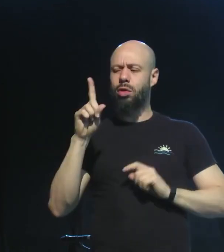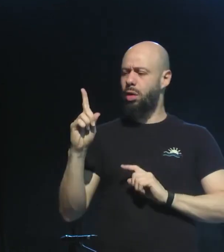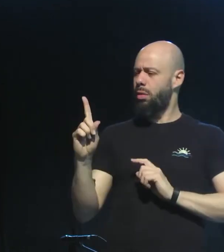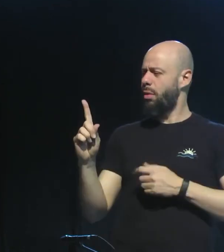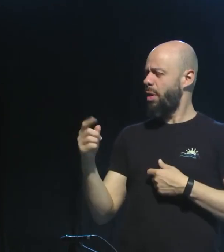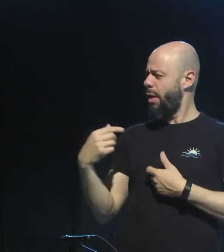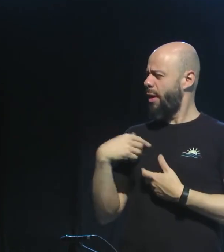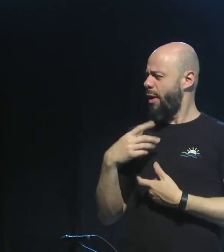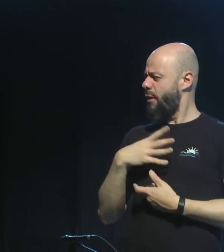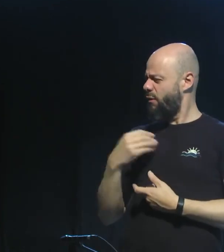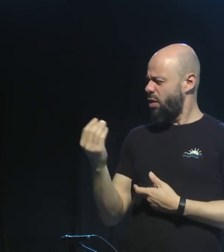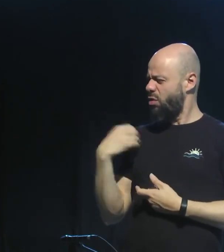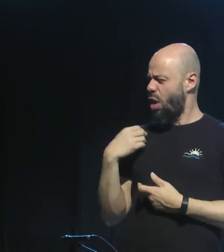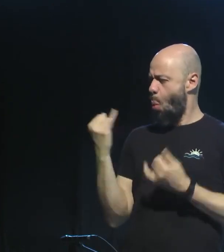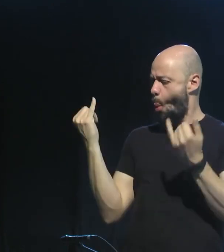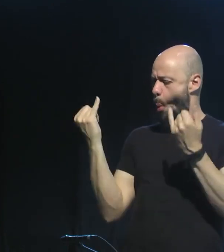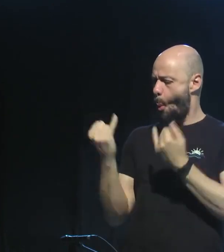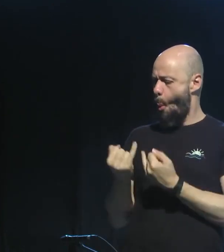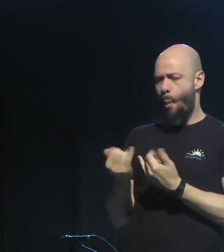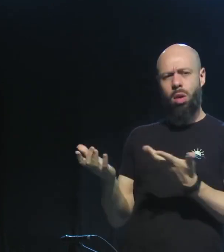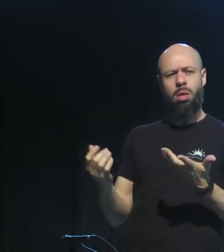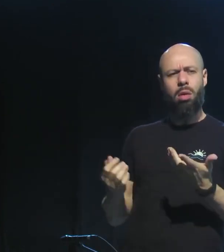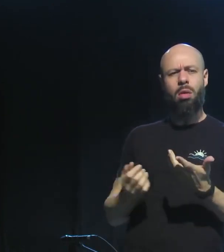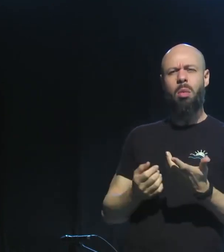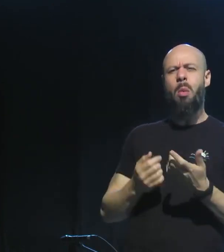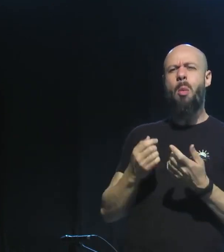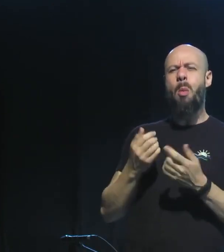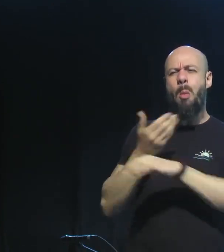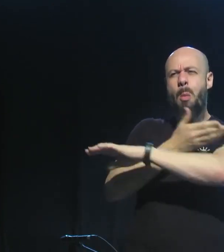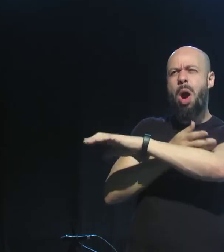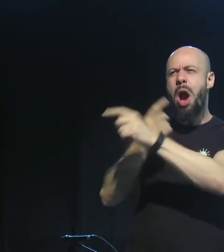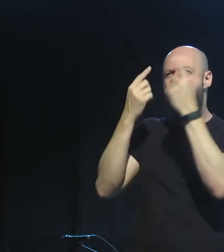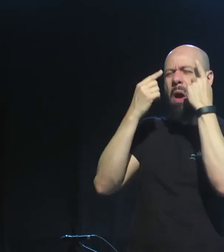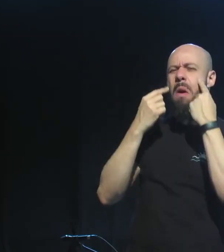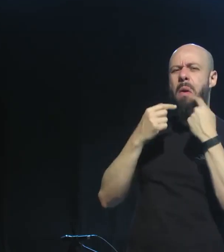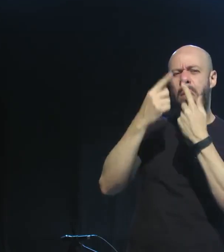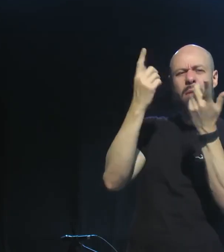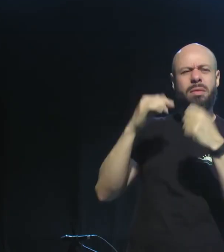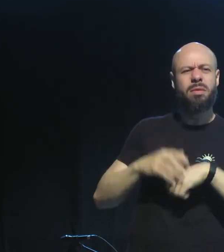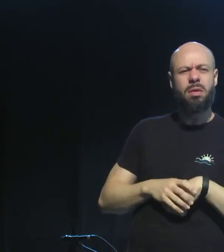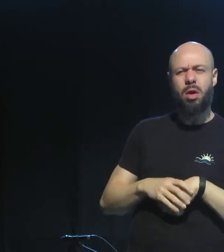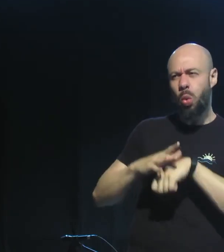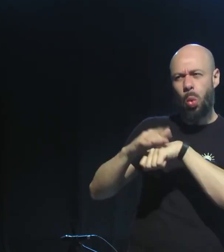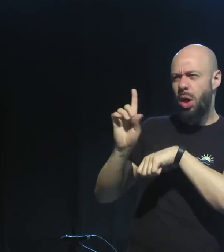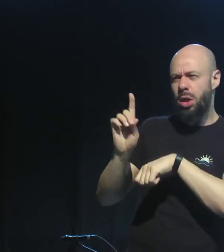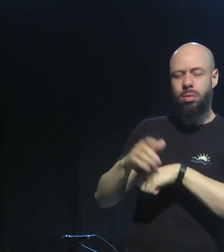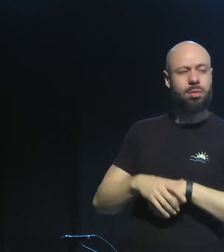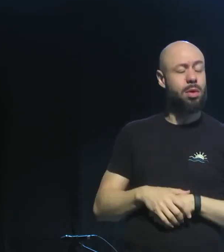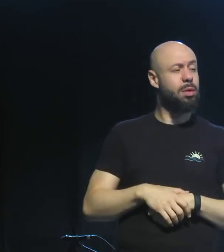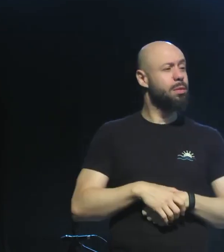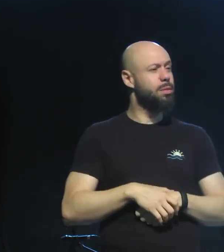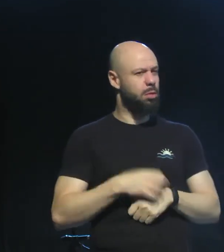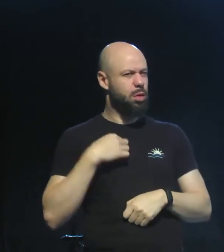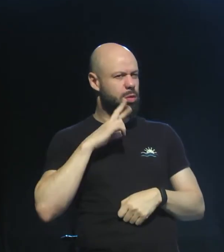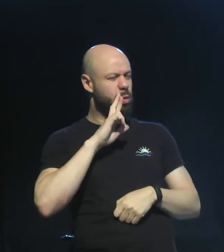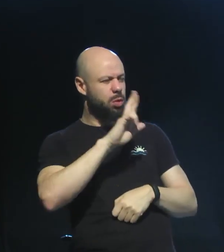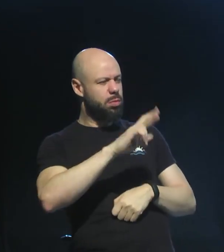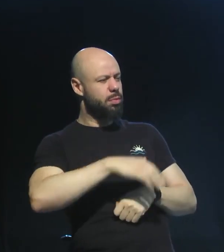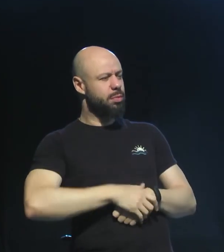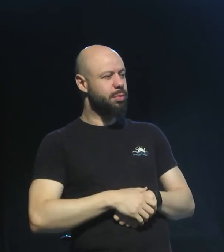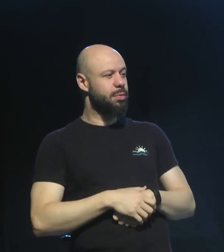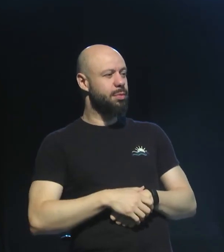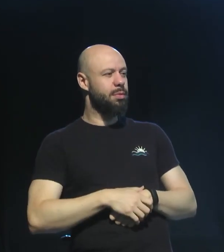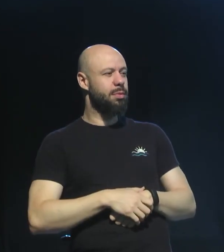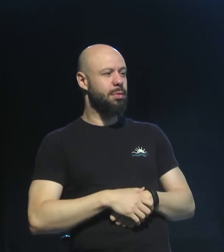magrinho, tu está tão pálido, tu está te alimentando bem, tu não está doente? Eu disse: mãe. Daí ela disse: